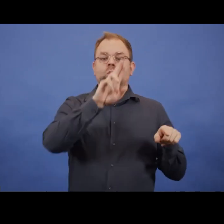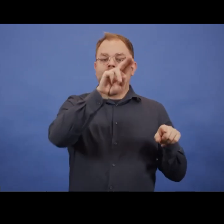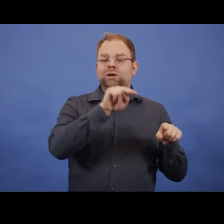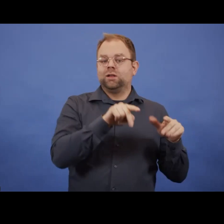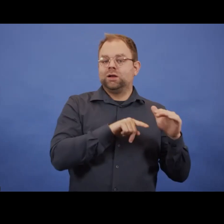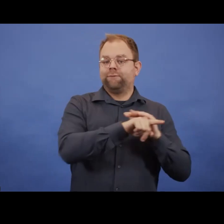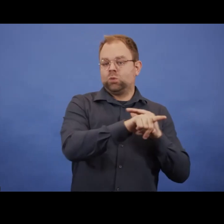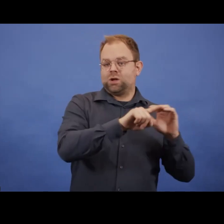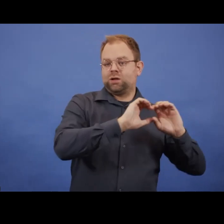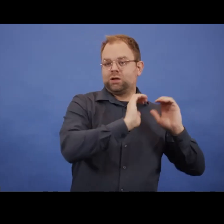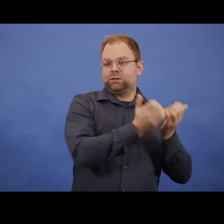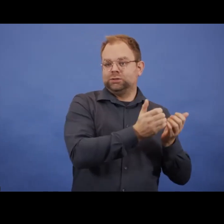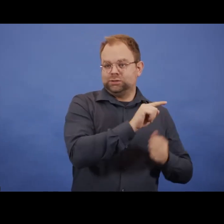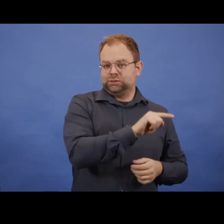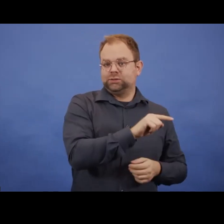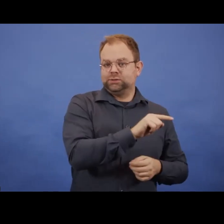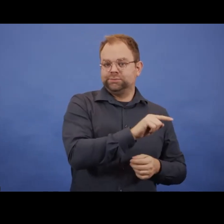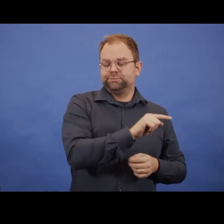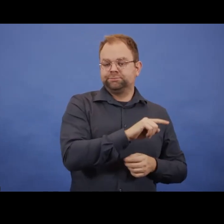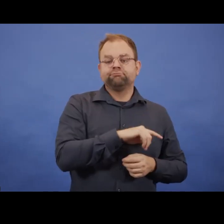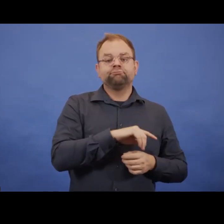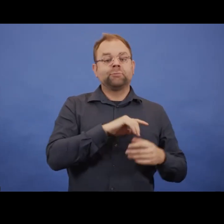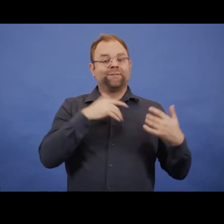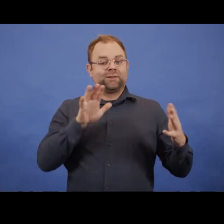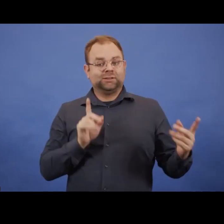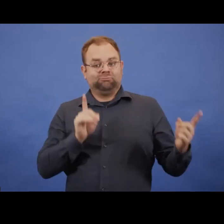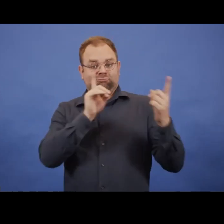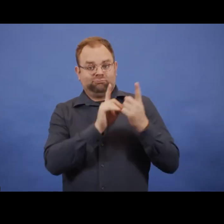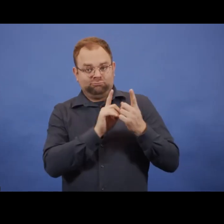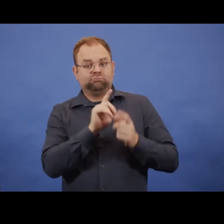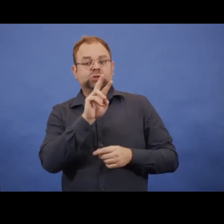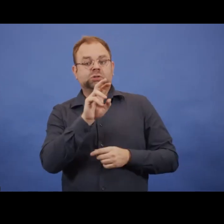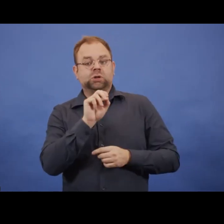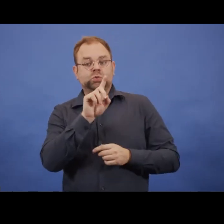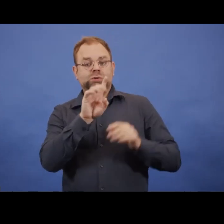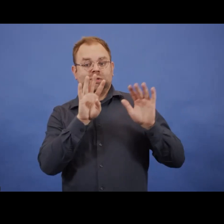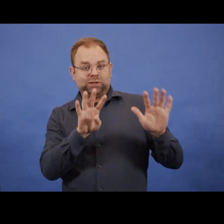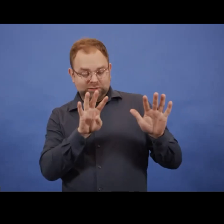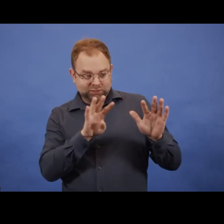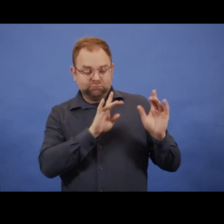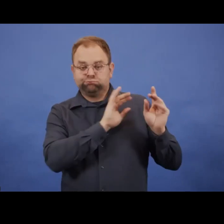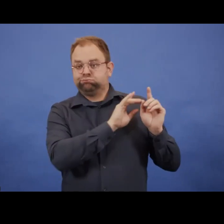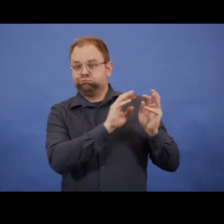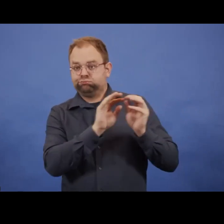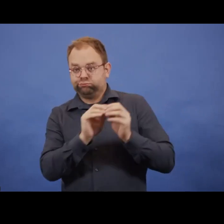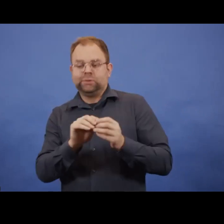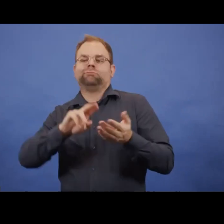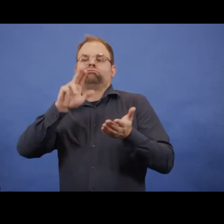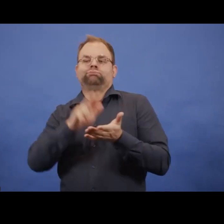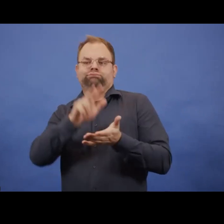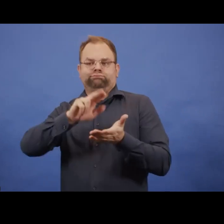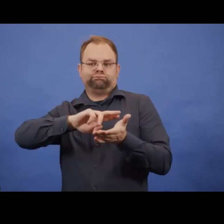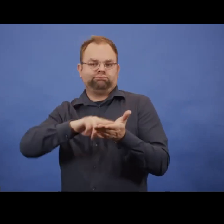ese memorándum del entendimiento en 2020, y una de las áreas principales